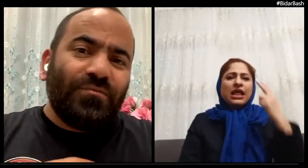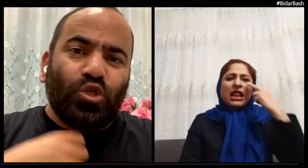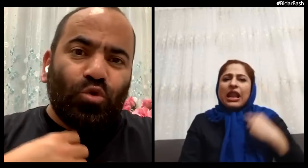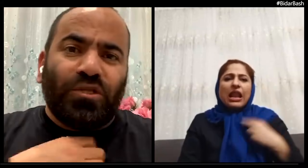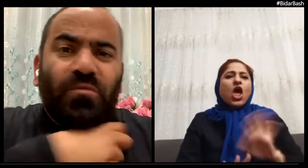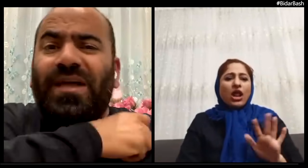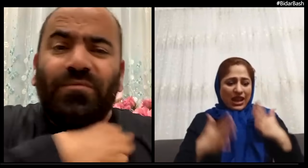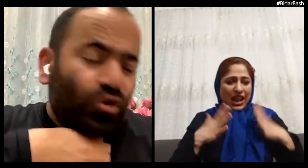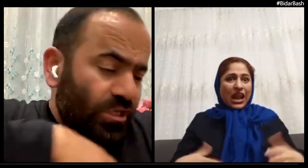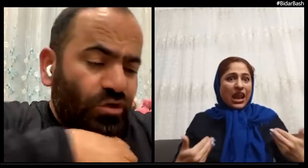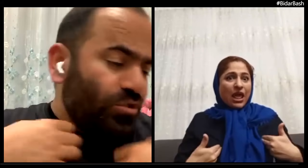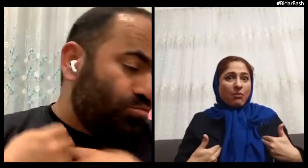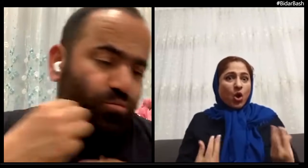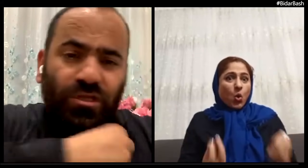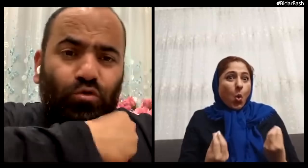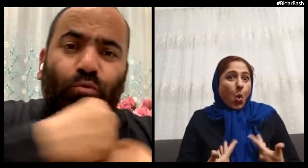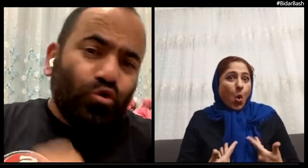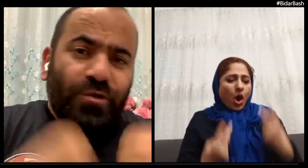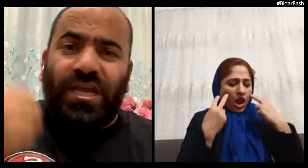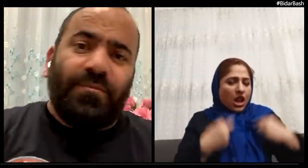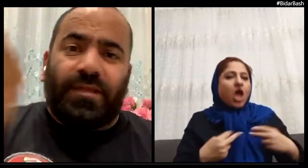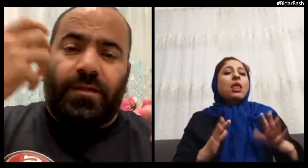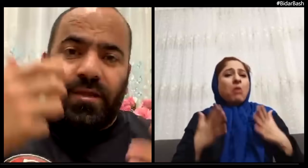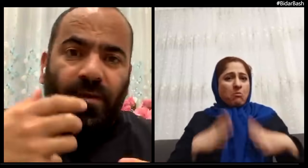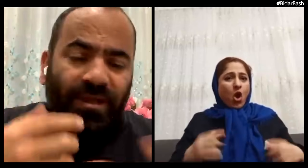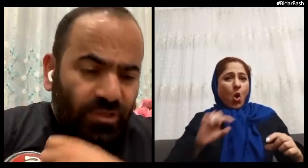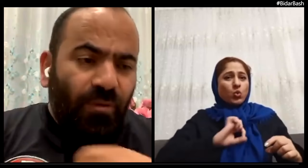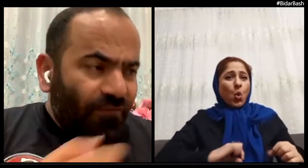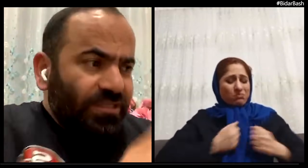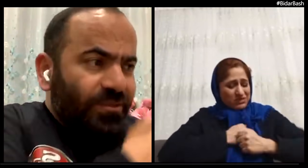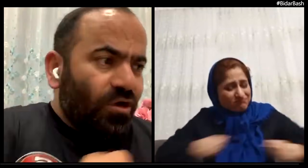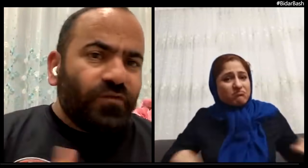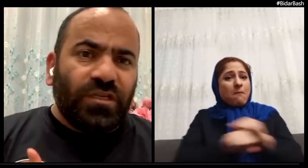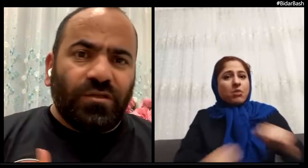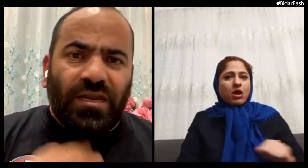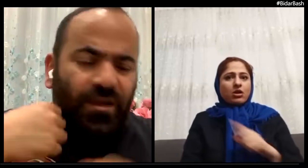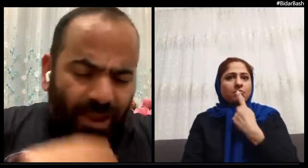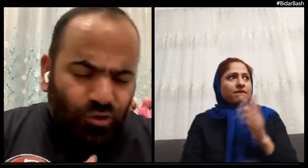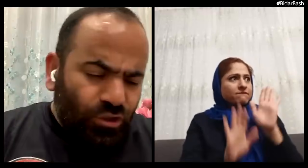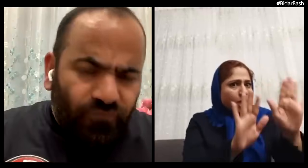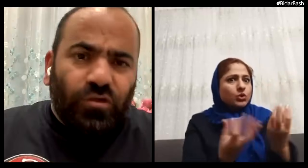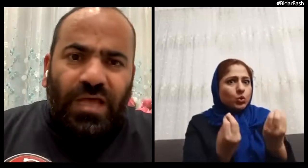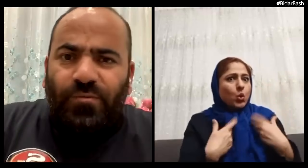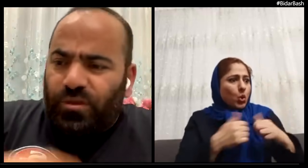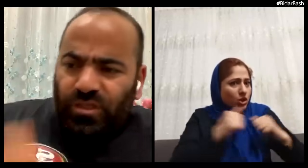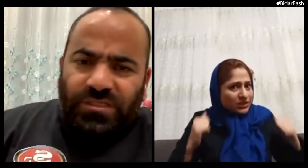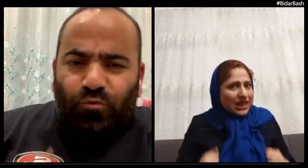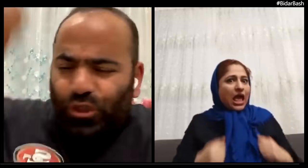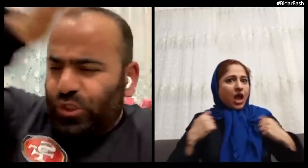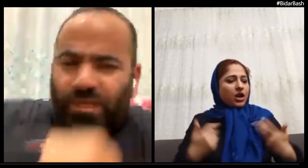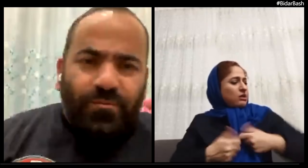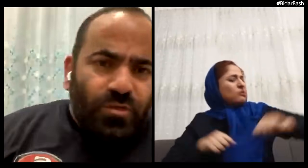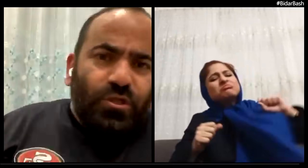لباسه که نمیذاش دکمهشو ببندی، میخواد انگار این دکمهاشو بکنه بره. بعد میگه بابا وایسا بذار کافشنه تو درارم، همینجوری کافشنو در میاره